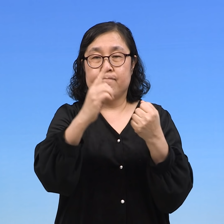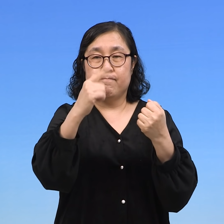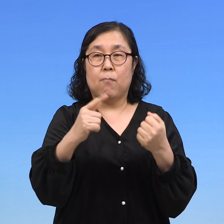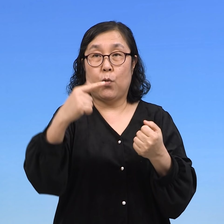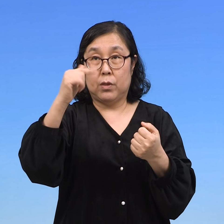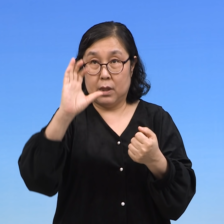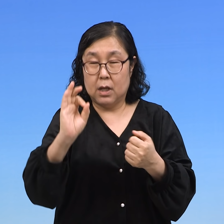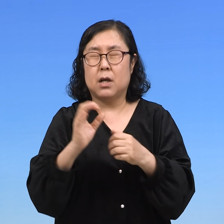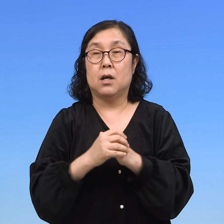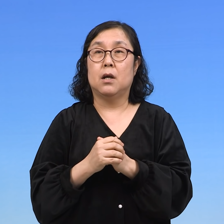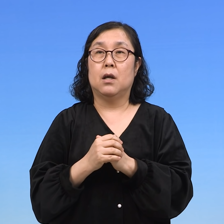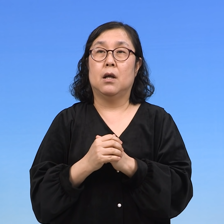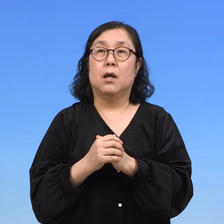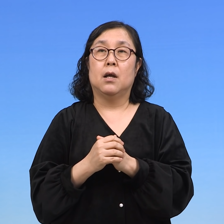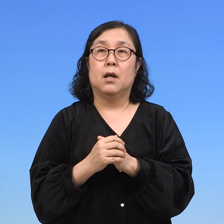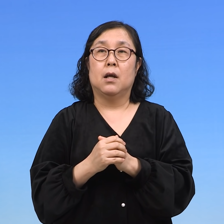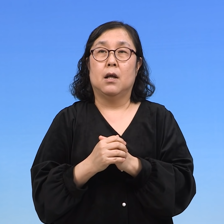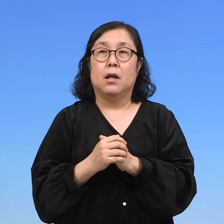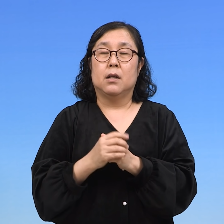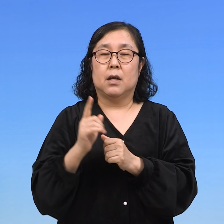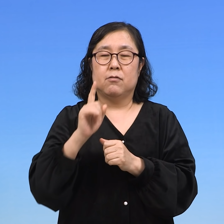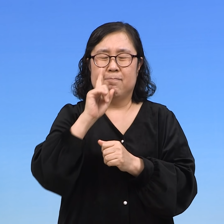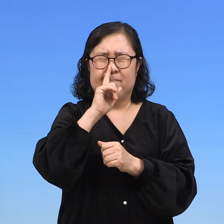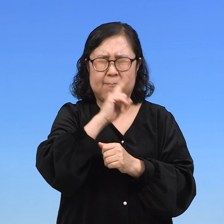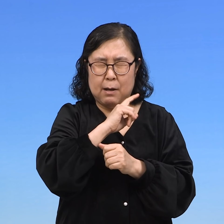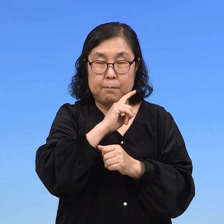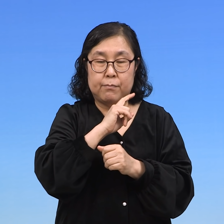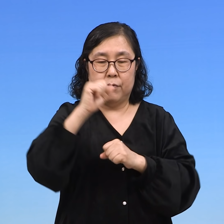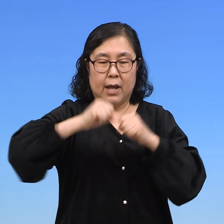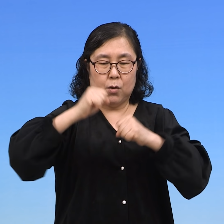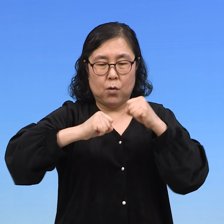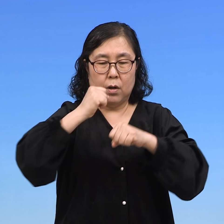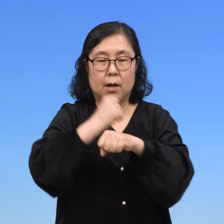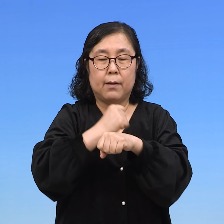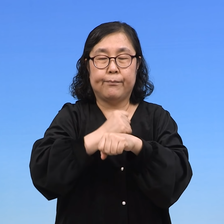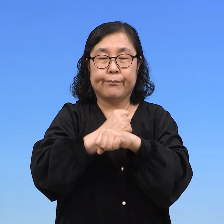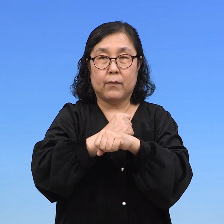비겁하고 아주 저열한 행동을 하게 되는데요 저는